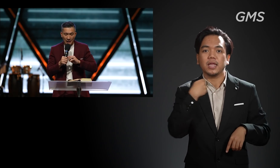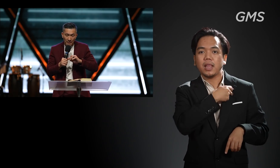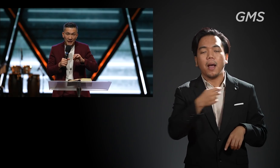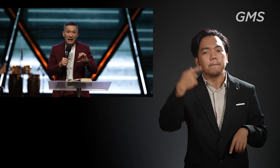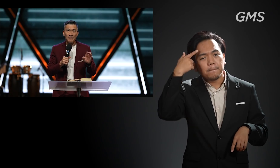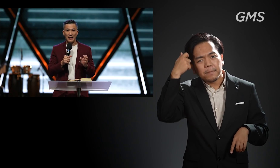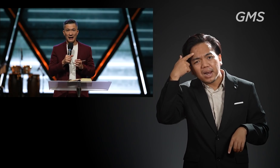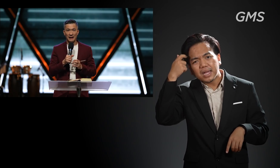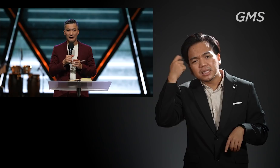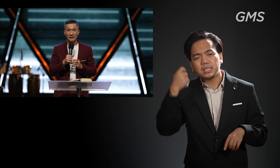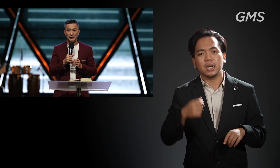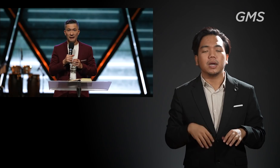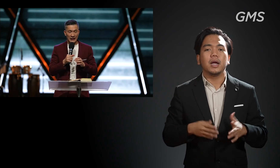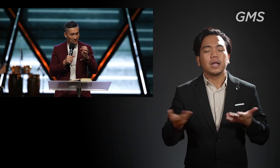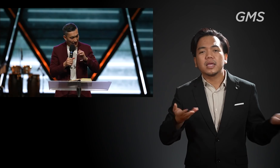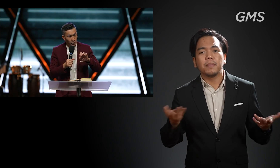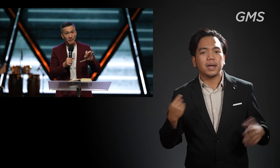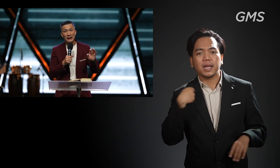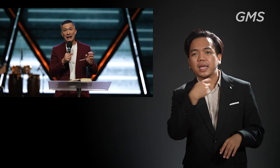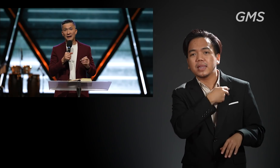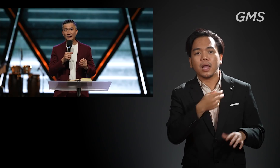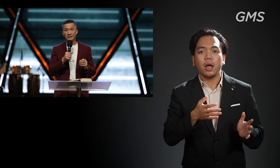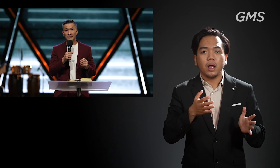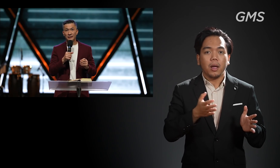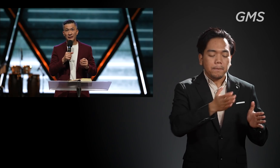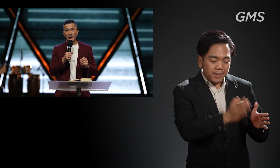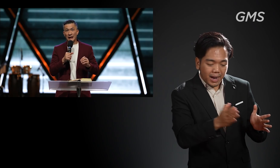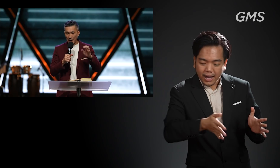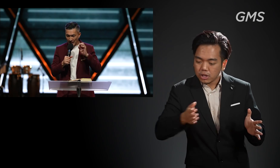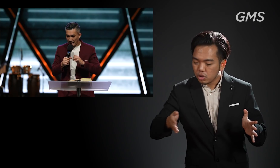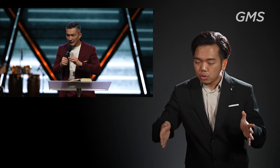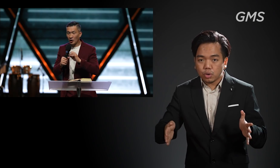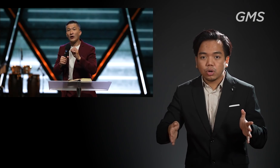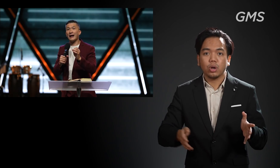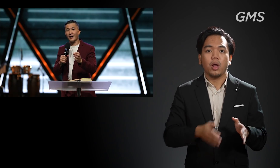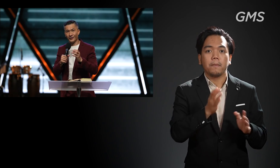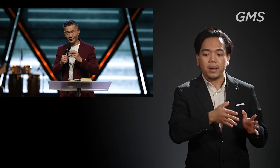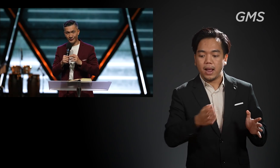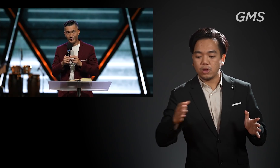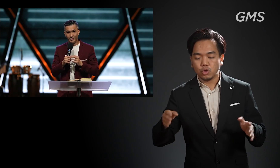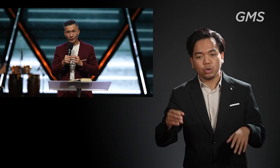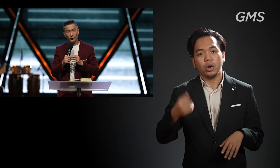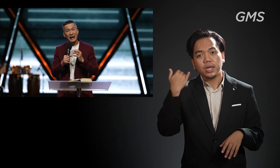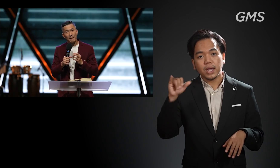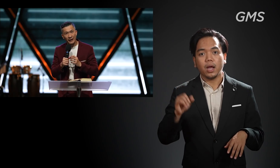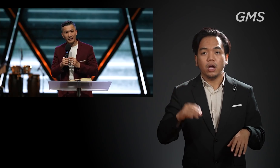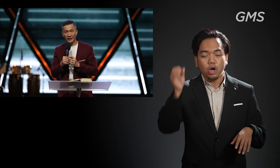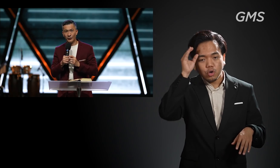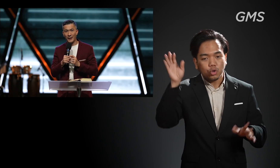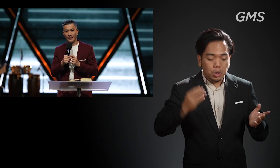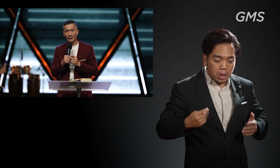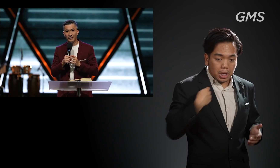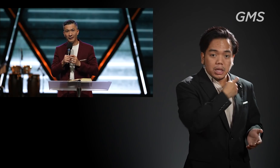Bagaimana kita memilah-milah. Yang mana untuk pemberian. Yang mana kita kelola untuk